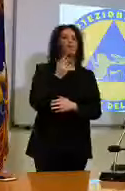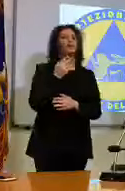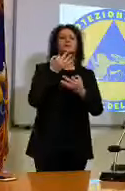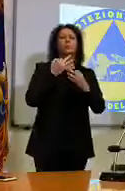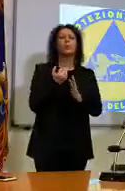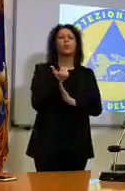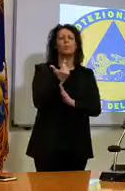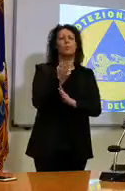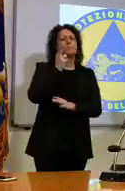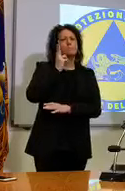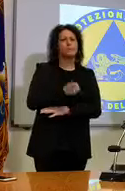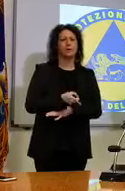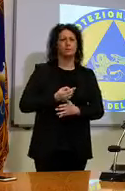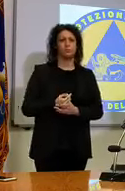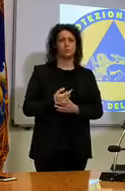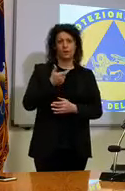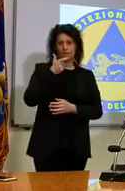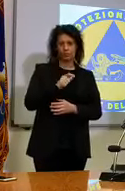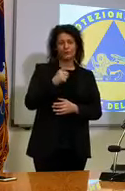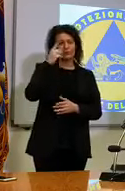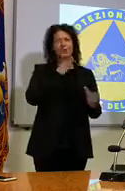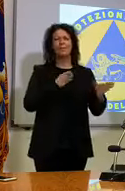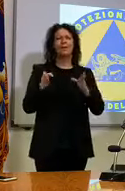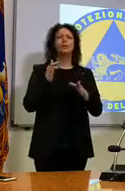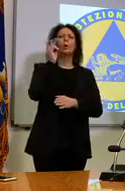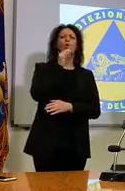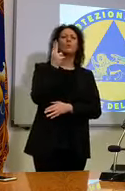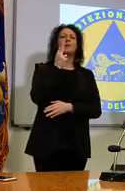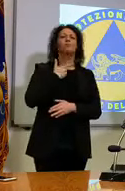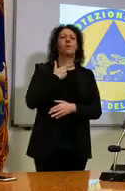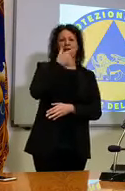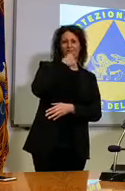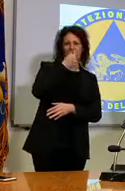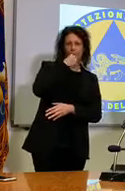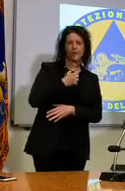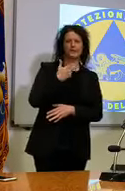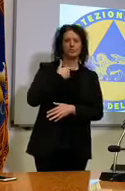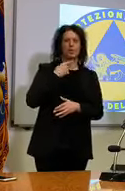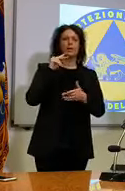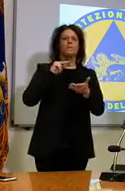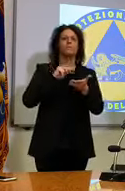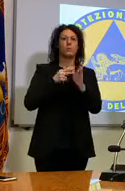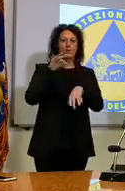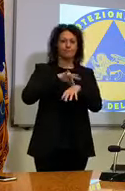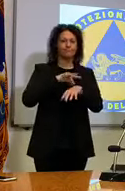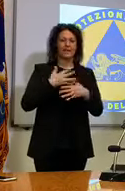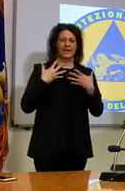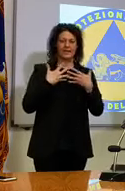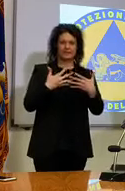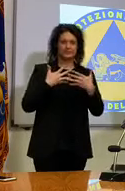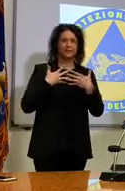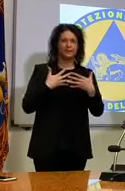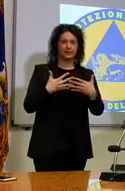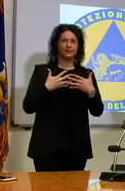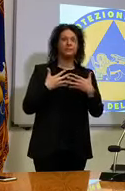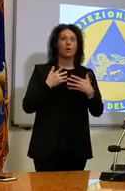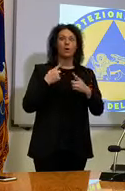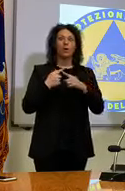sommare, ad esempio, il tema dell'influenza, il tema delle patologie respiratorie in un momento delicato dove ti arriva